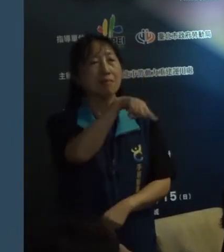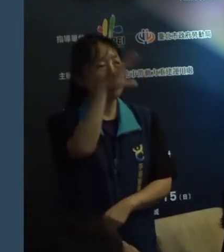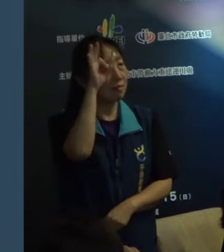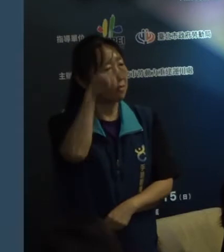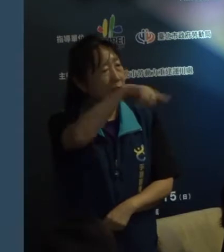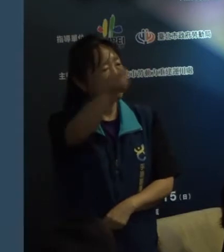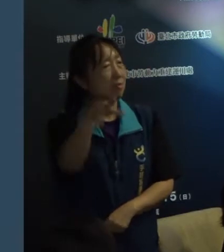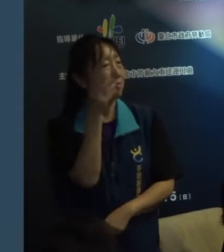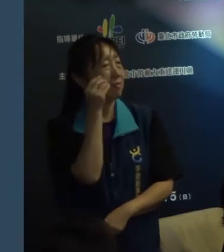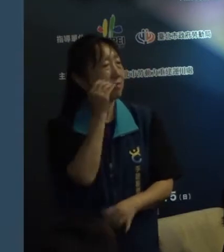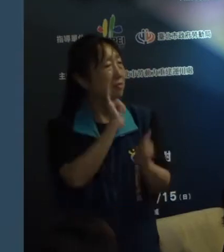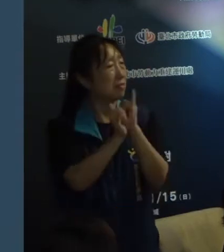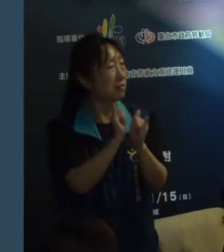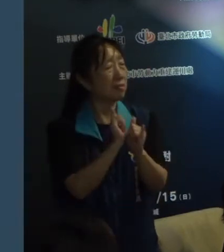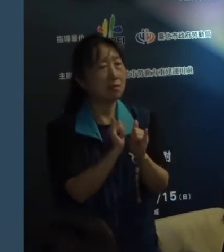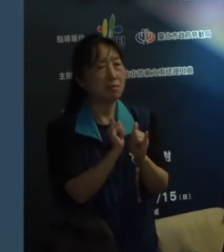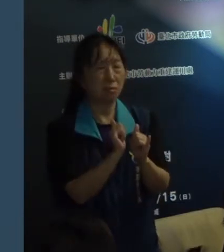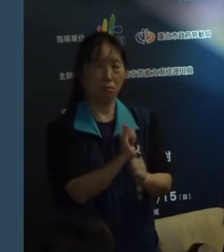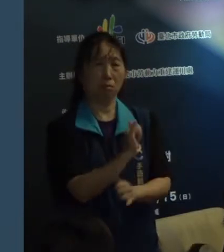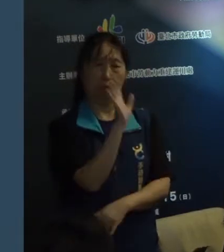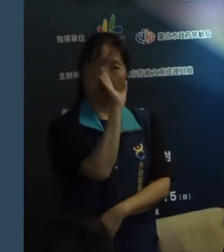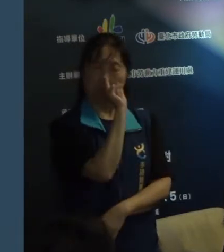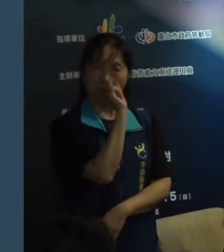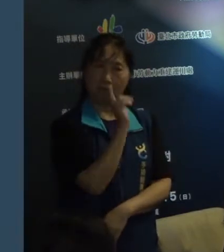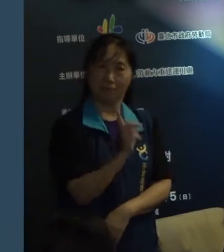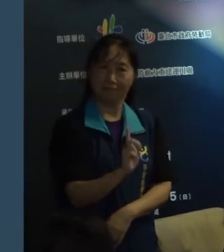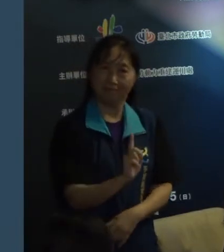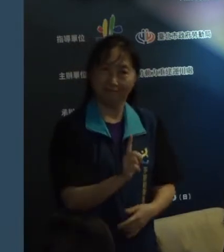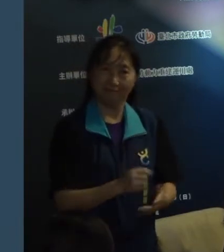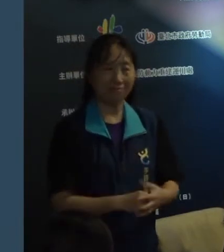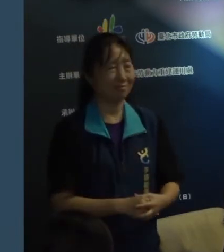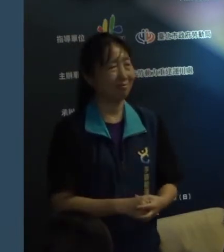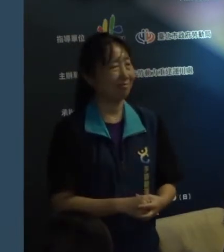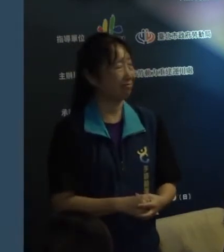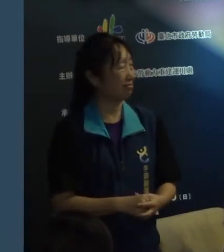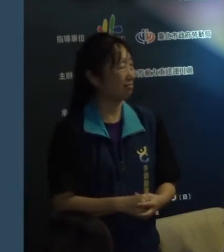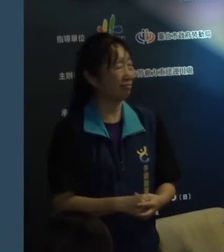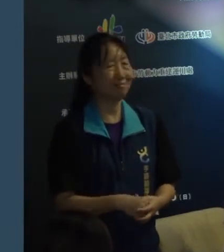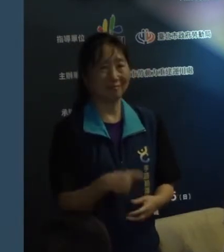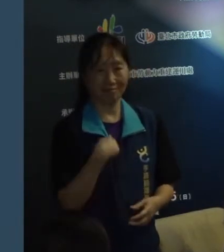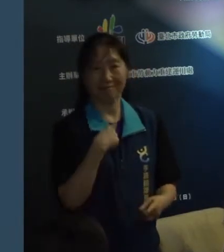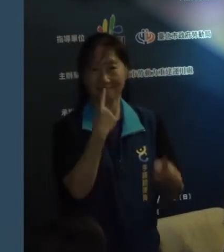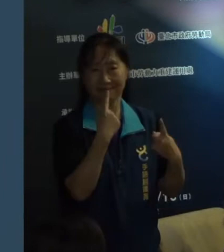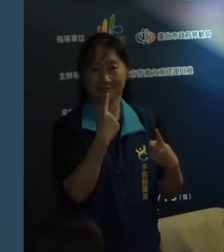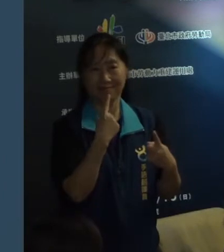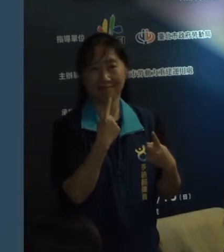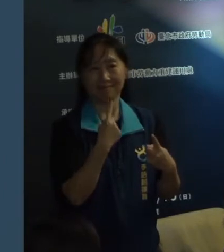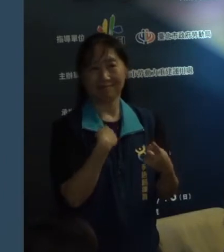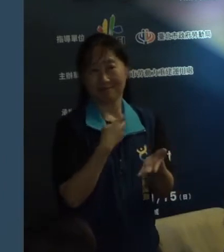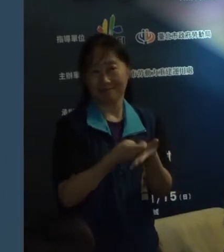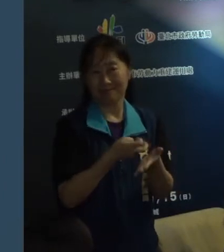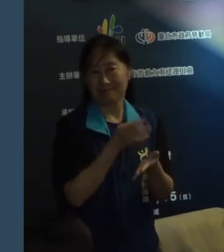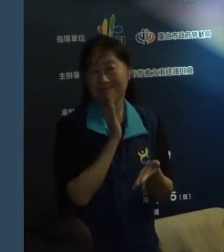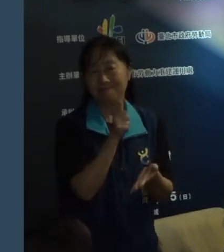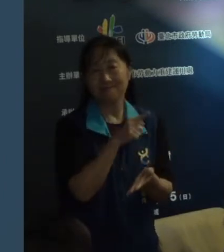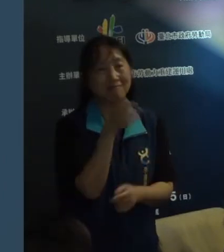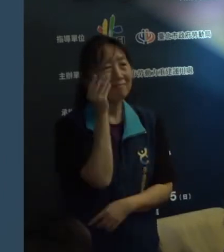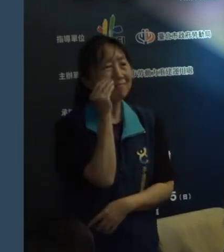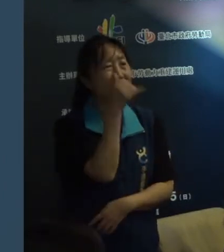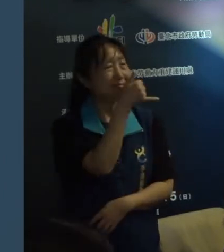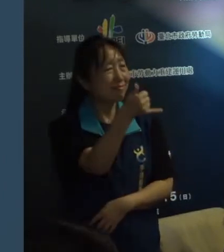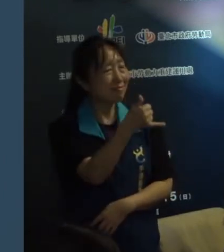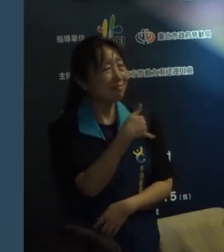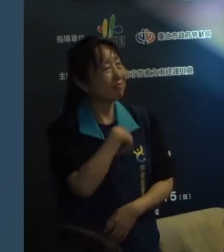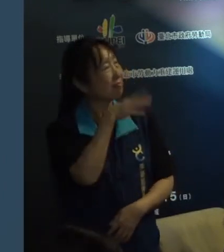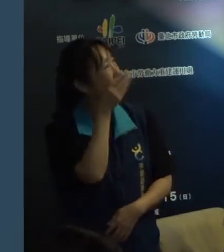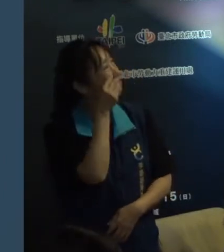哦， 对， 怎么说？这好特别哦。 对对对，就是我们非常 care 我们的观众在看这些影片